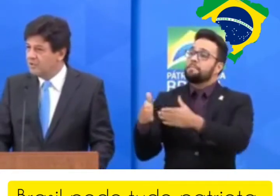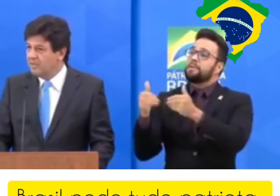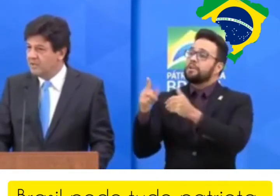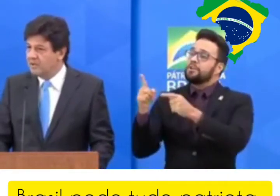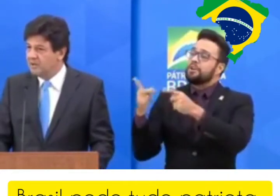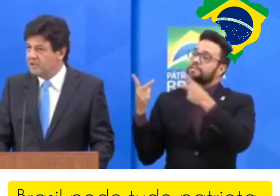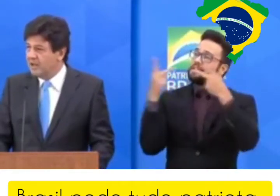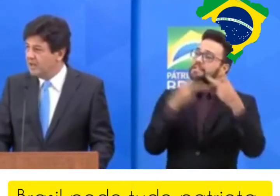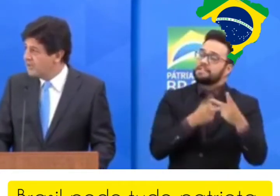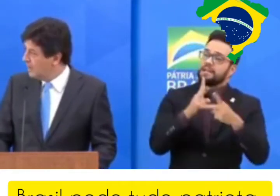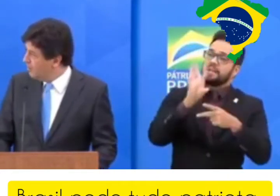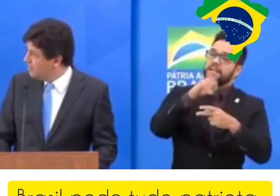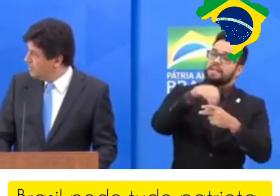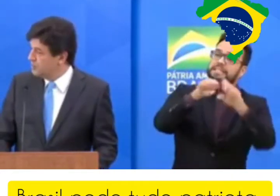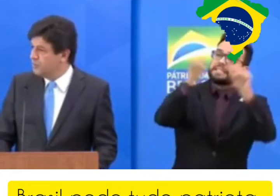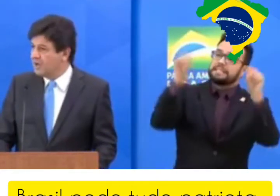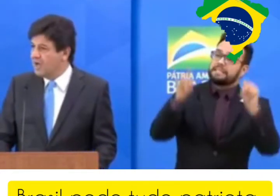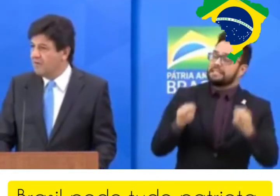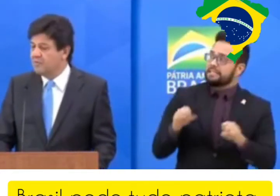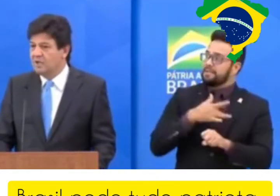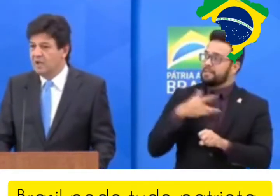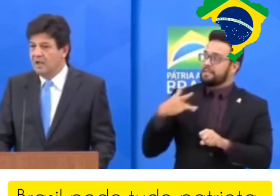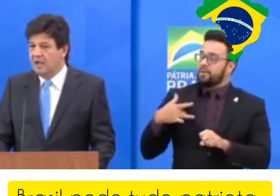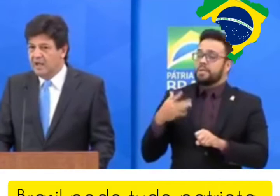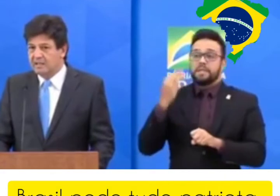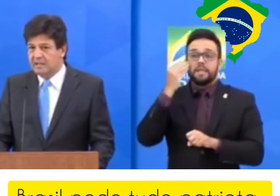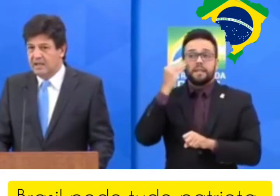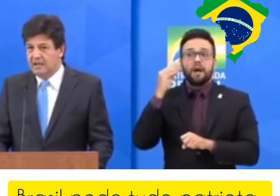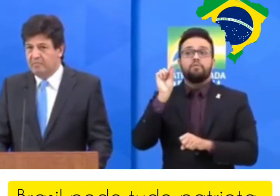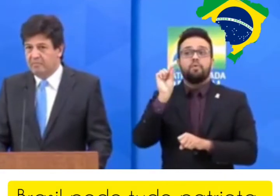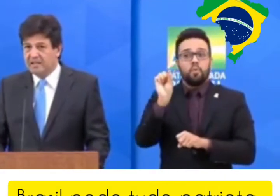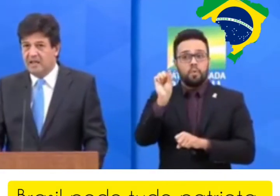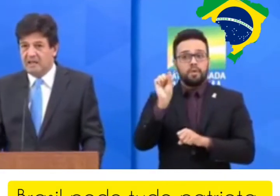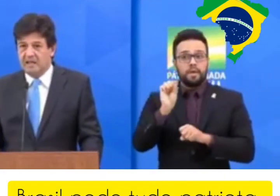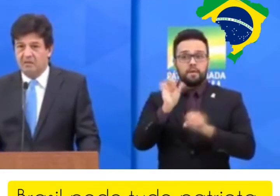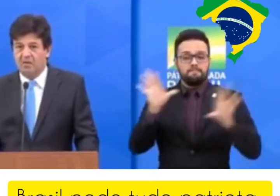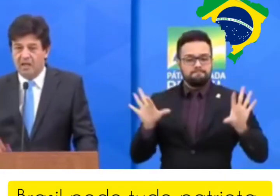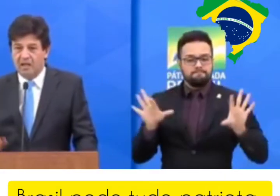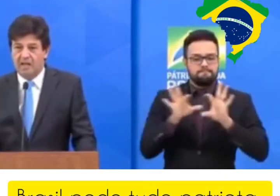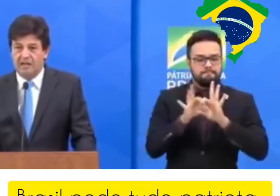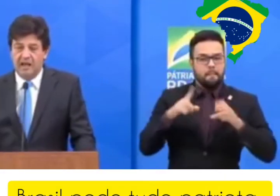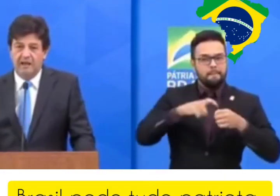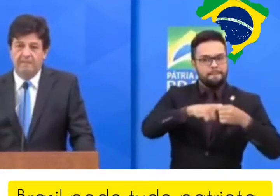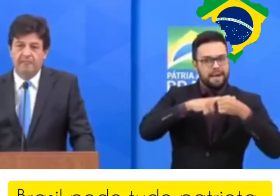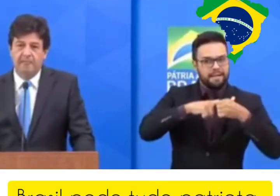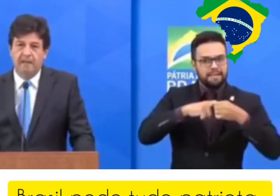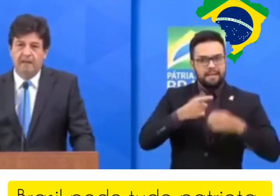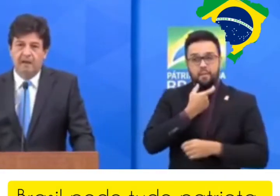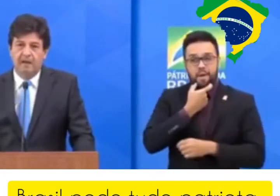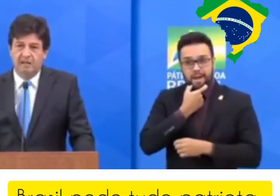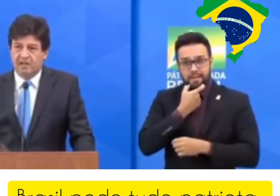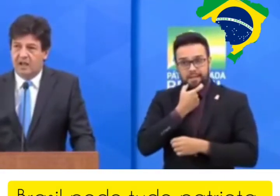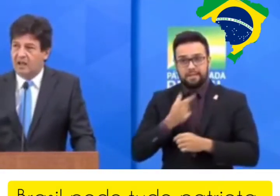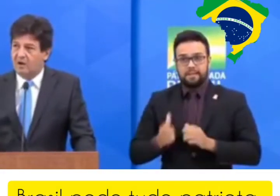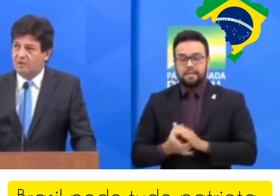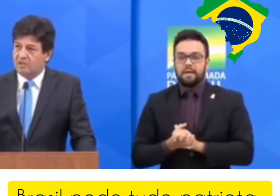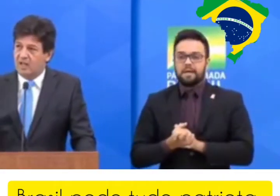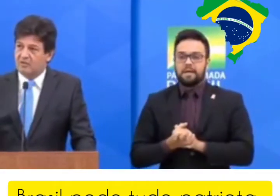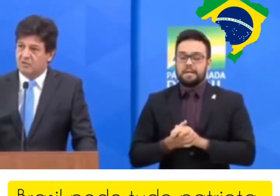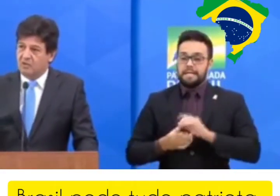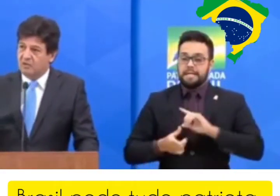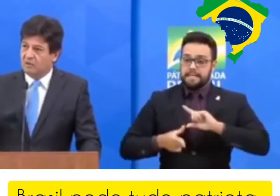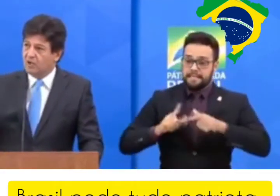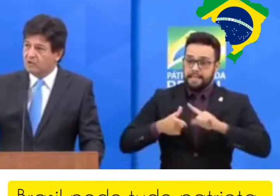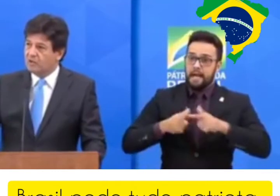com o sistema de saúde inglês, onde nós buscávamos essa parceria com a Inglaterra, Israel